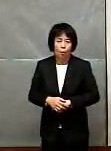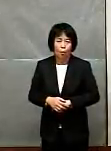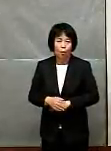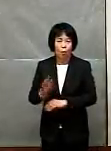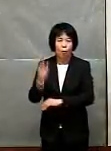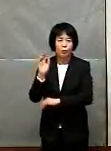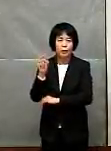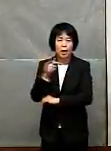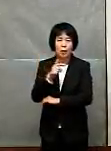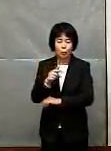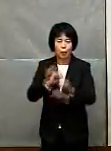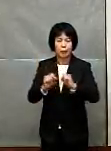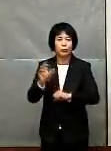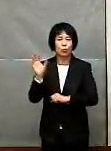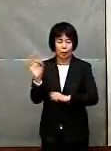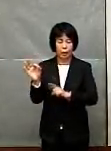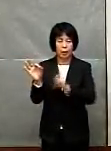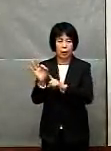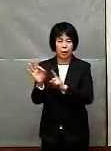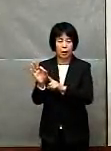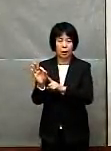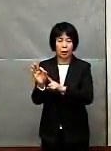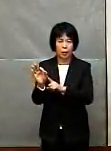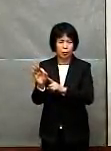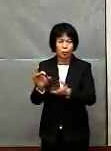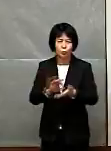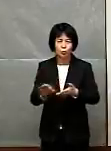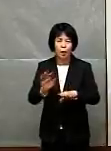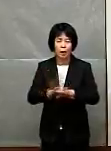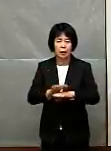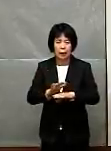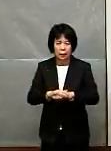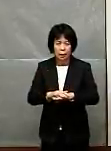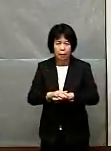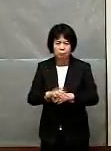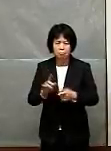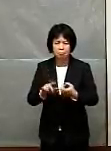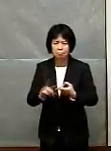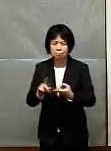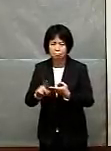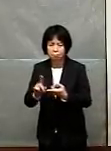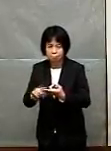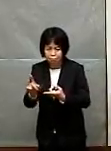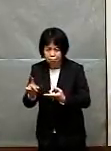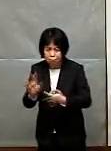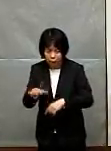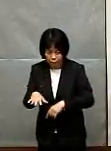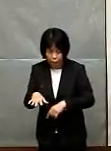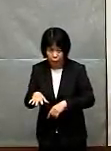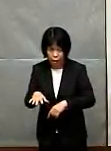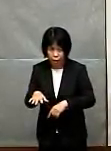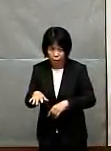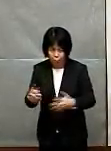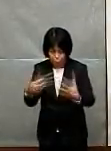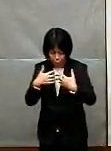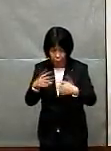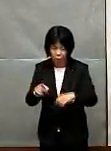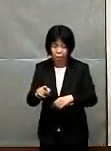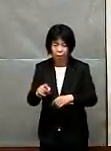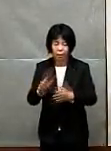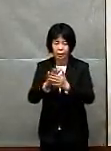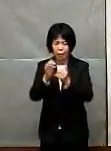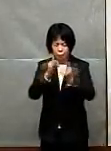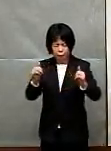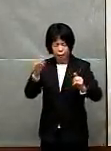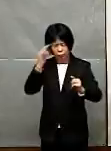政務活動費ということで、その使い道が不適切なものがあったということは、県民視点で見